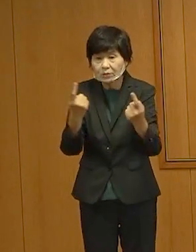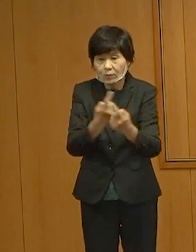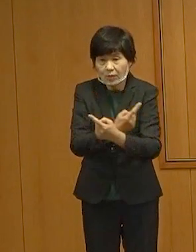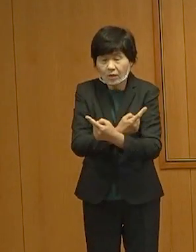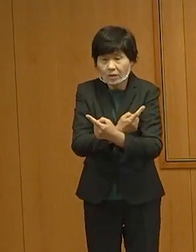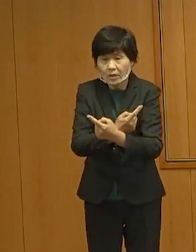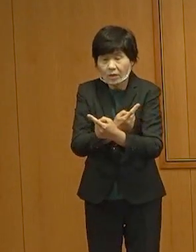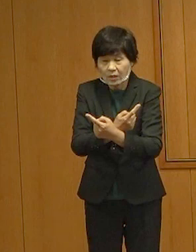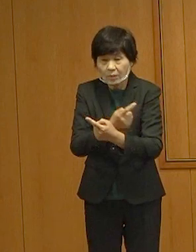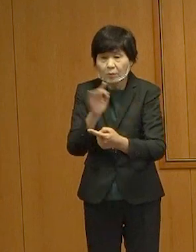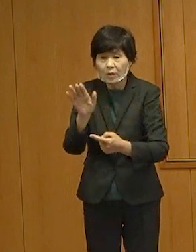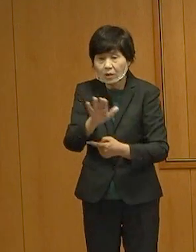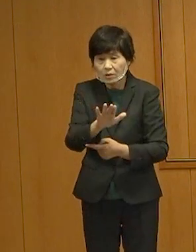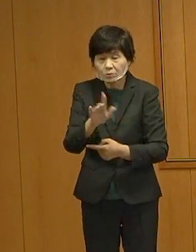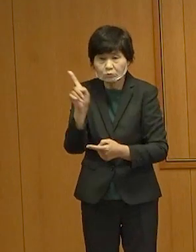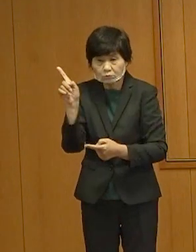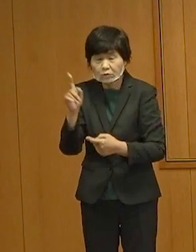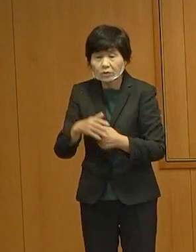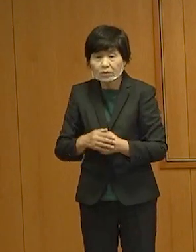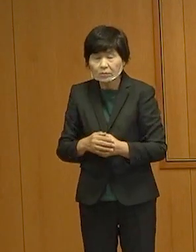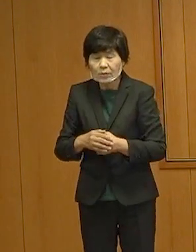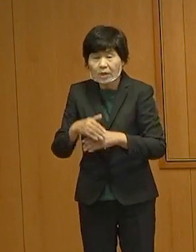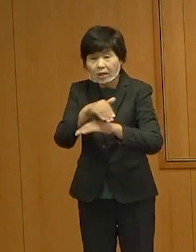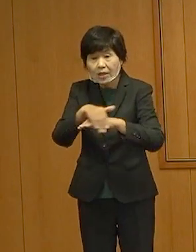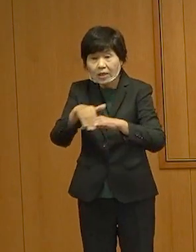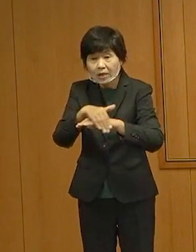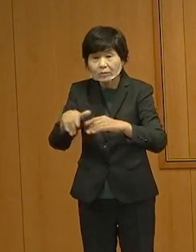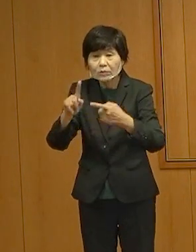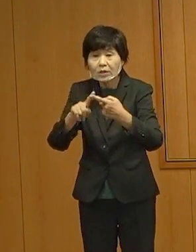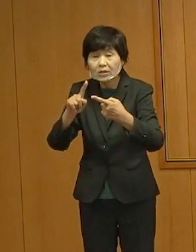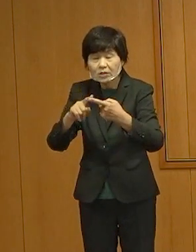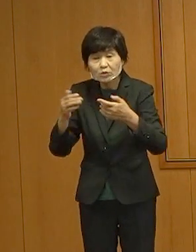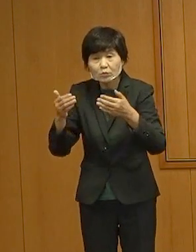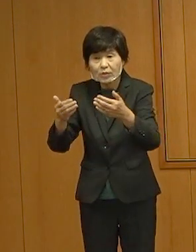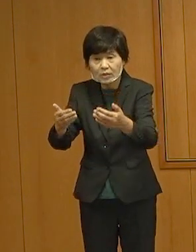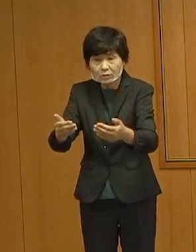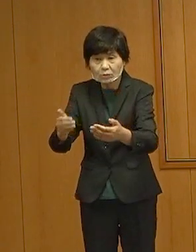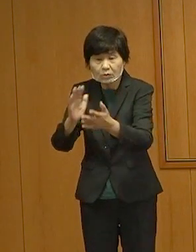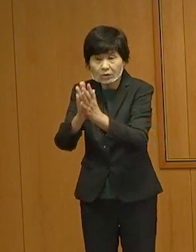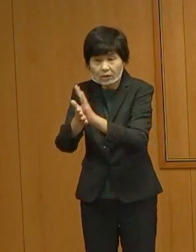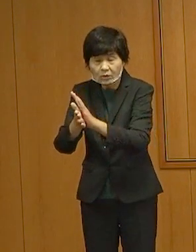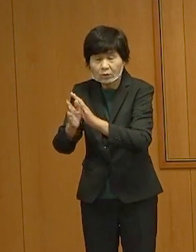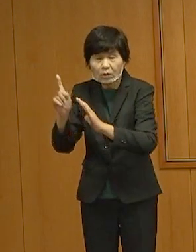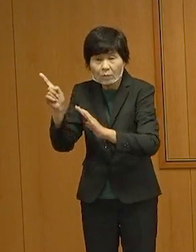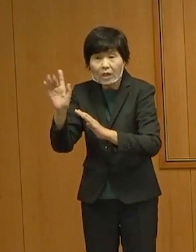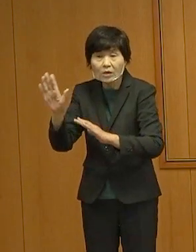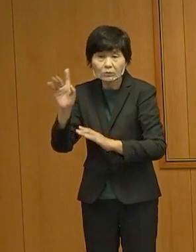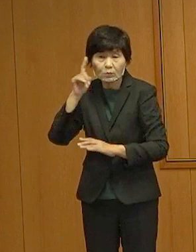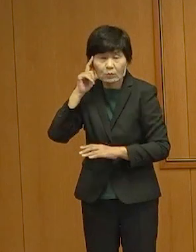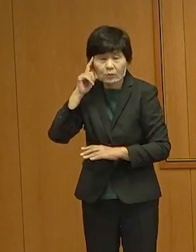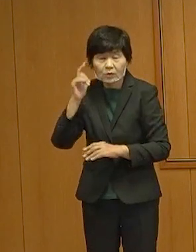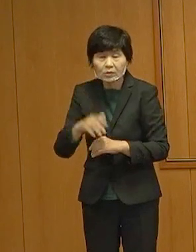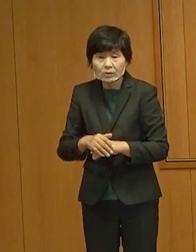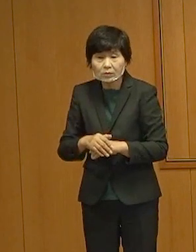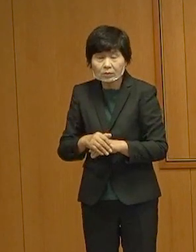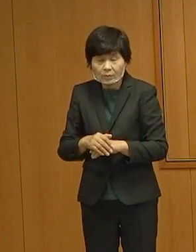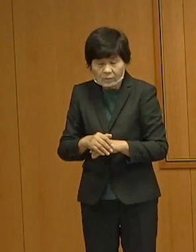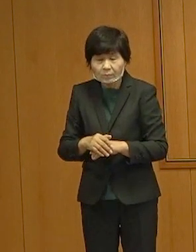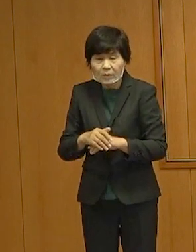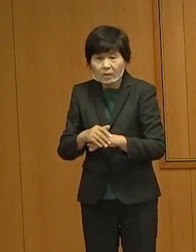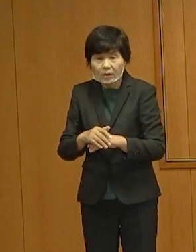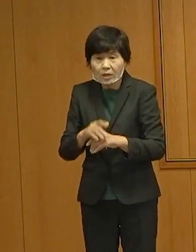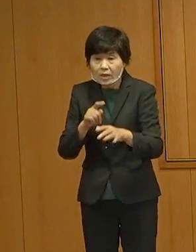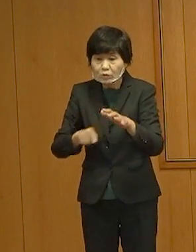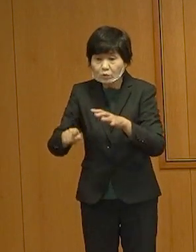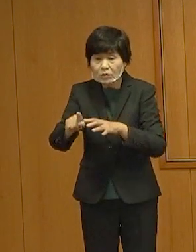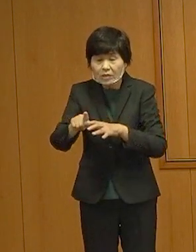ども、一応計画的に行っているようなんですけれども、改めてこの、まあ、優先度はつけているものの、